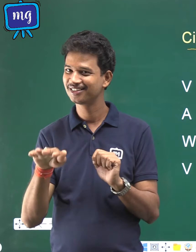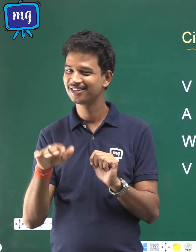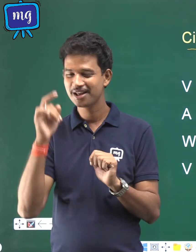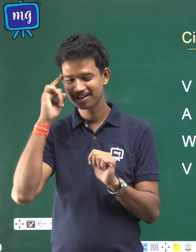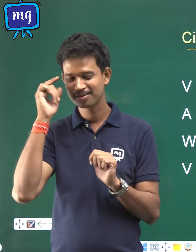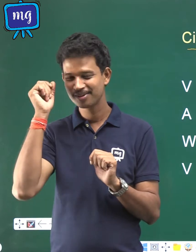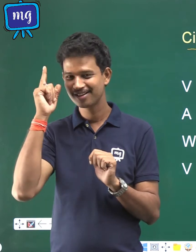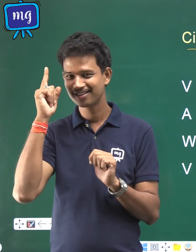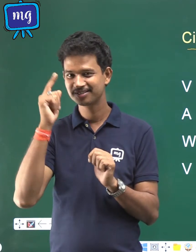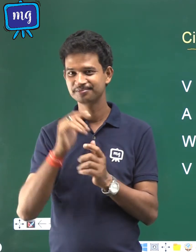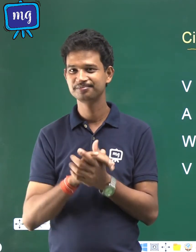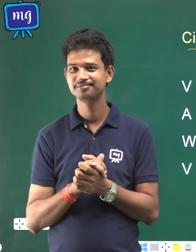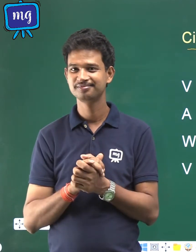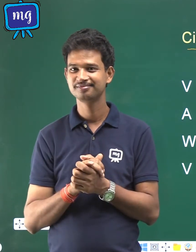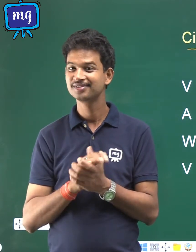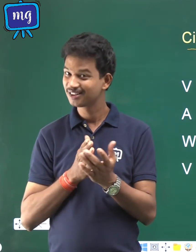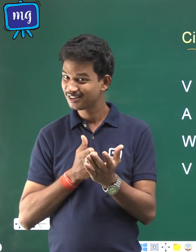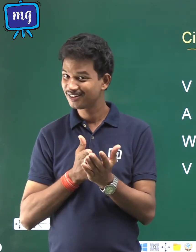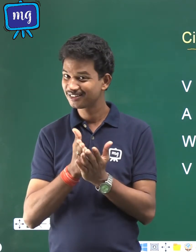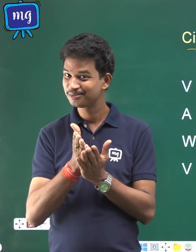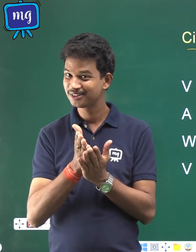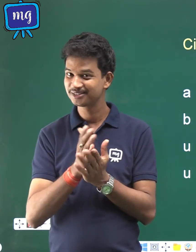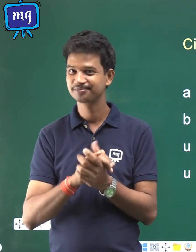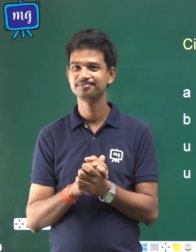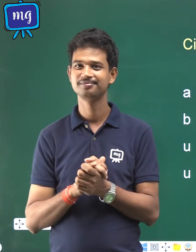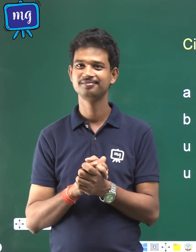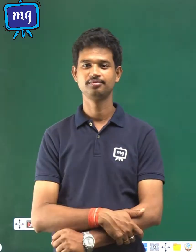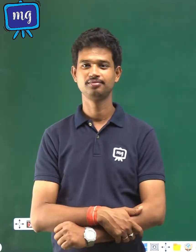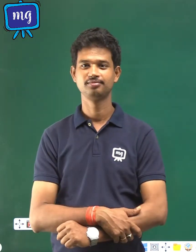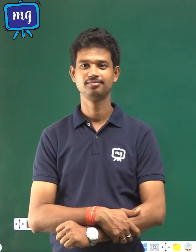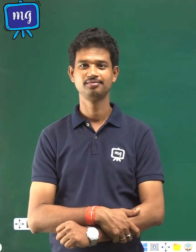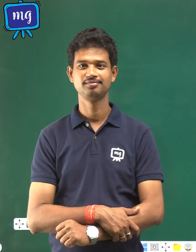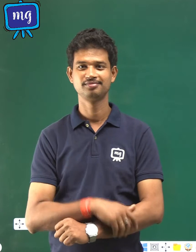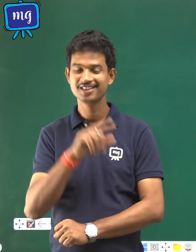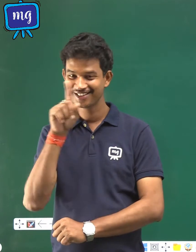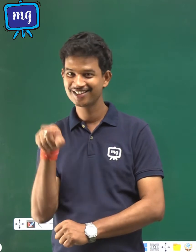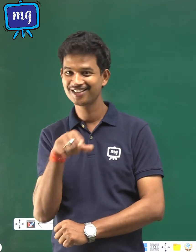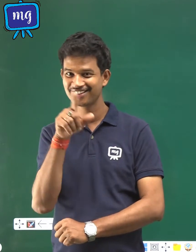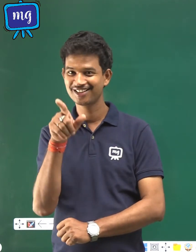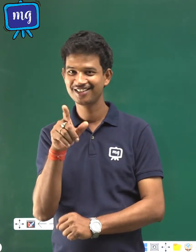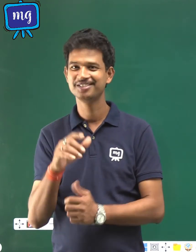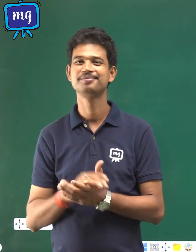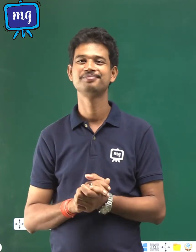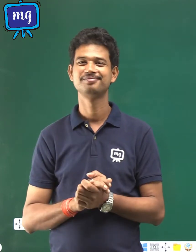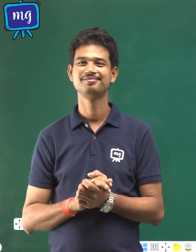आया? आगे चलें. नाउ सर्कल